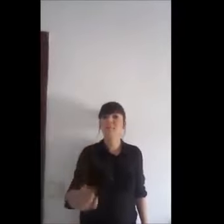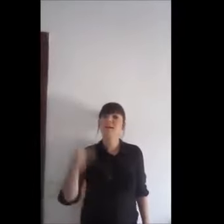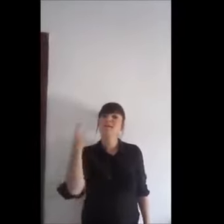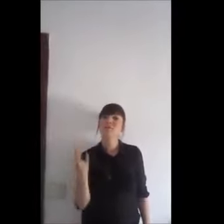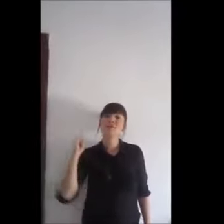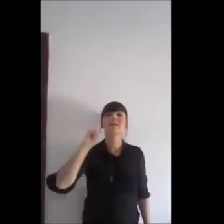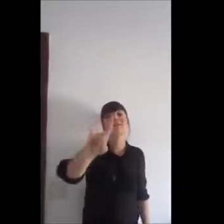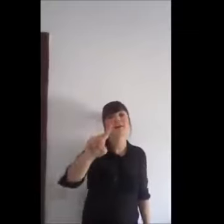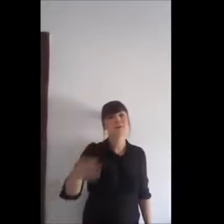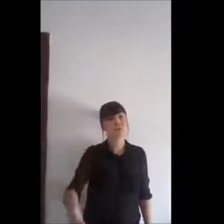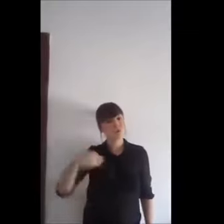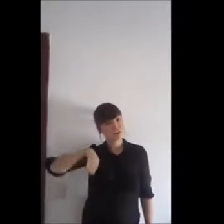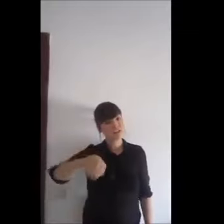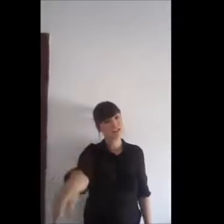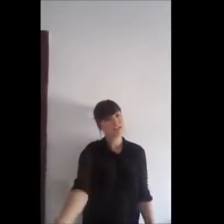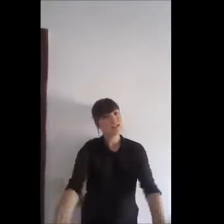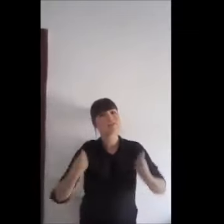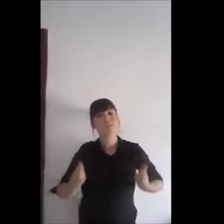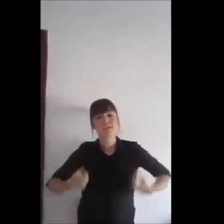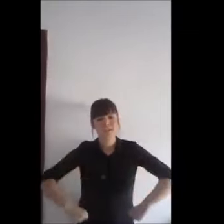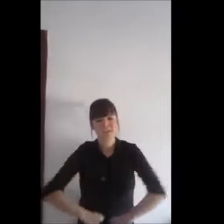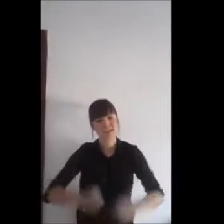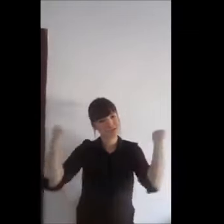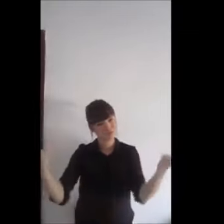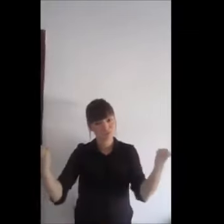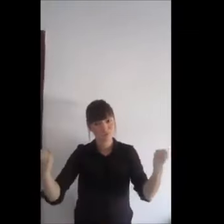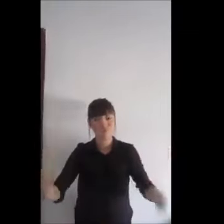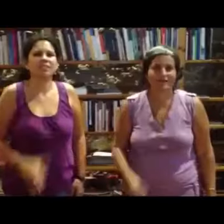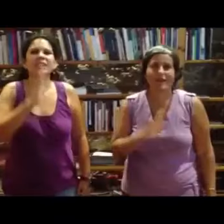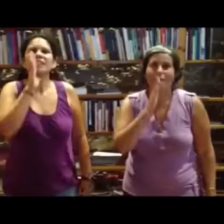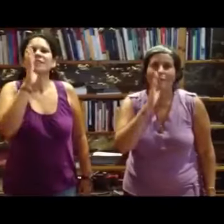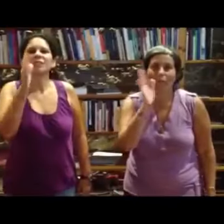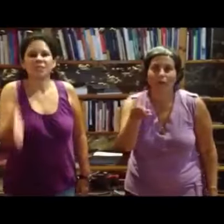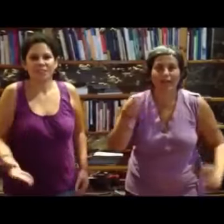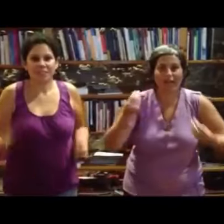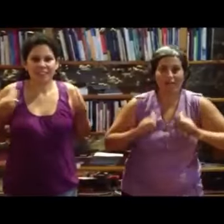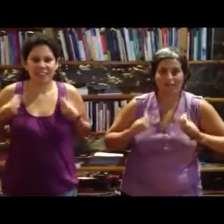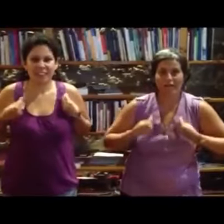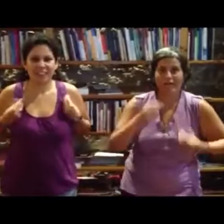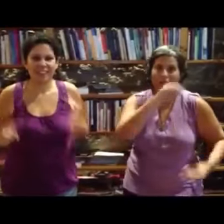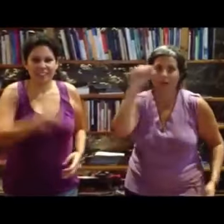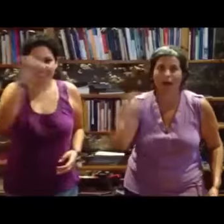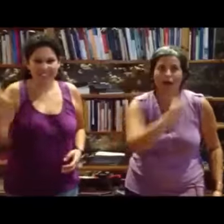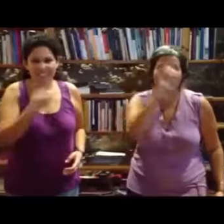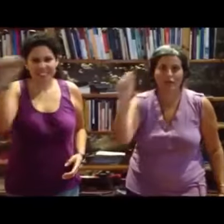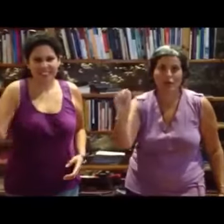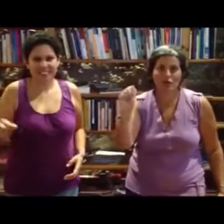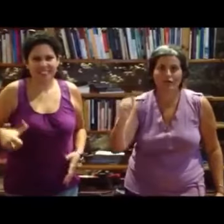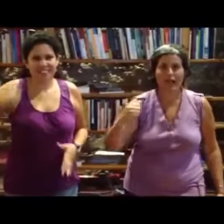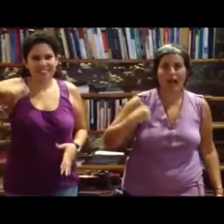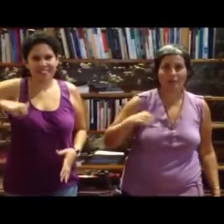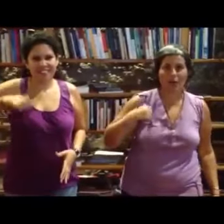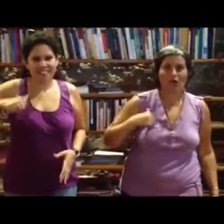Escapando del cabrón Que tu vida destrozó Porque la vida es solo un cuento Que hay que vivir